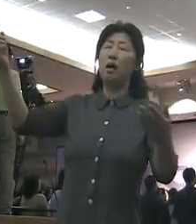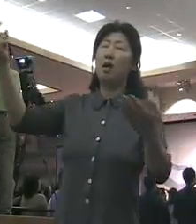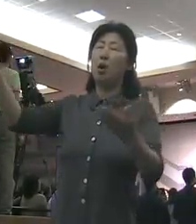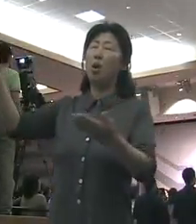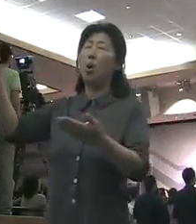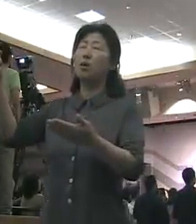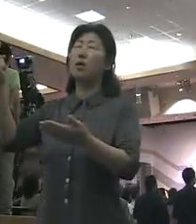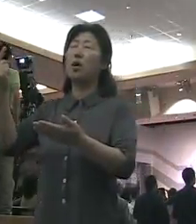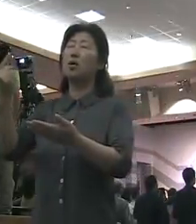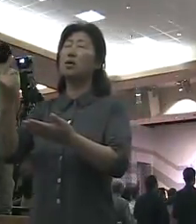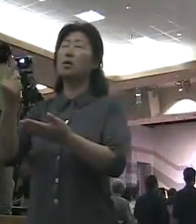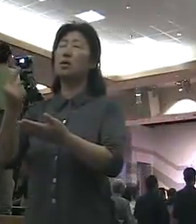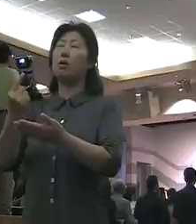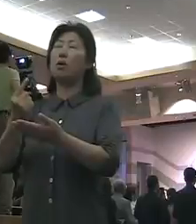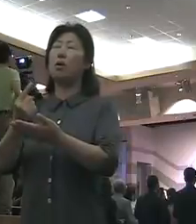이곳에 오소서.